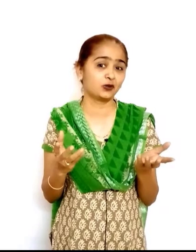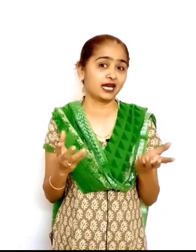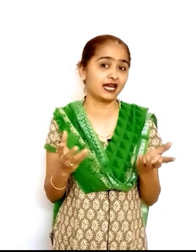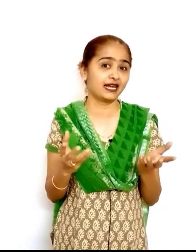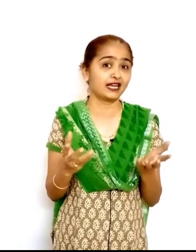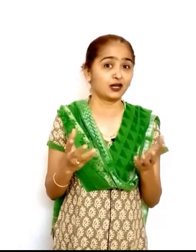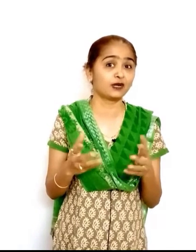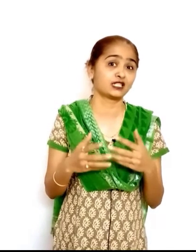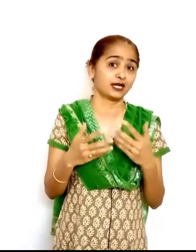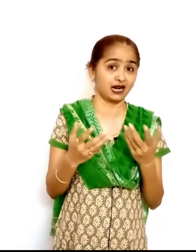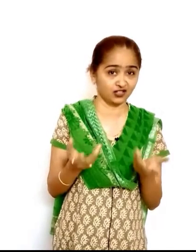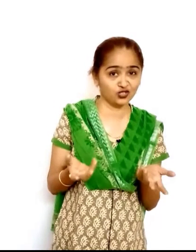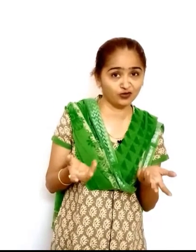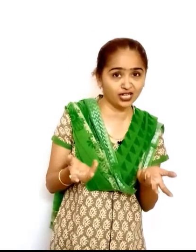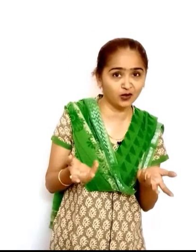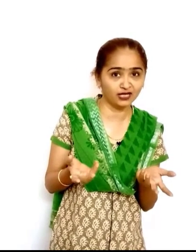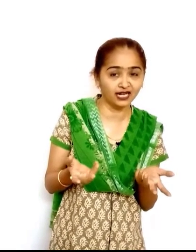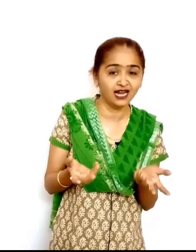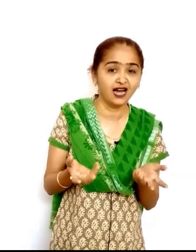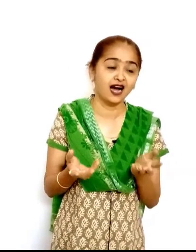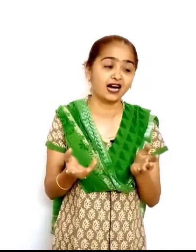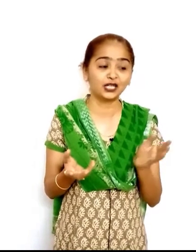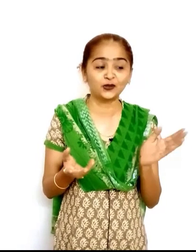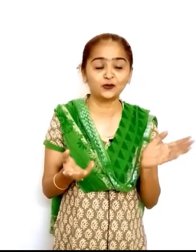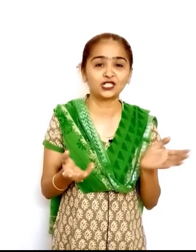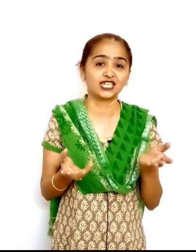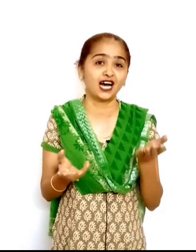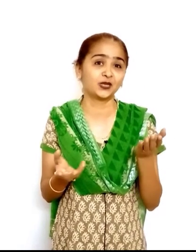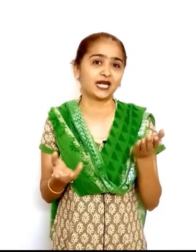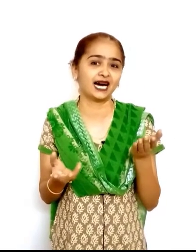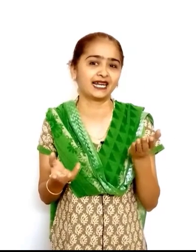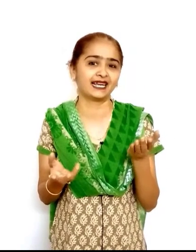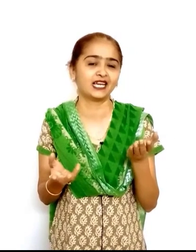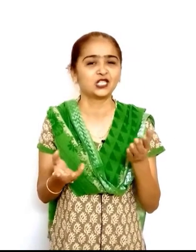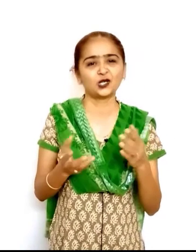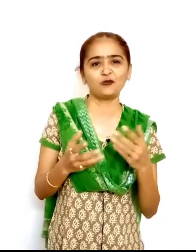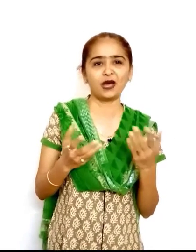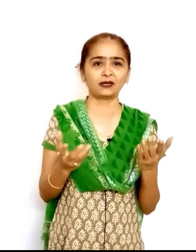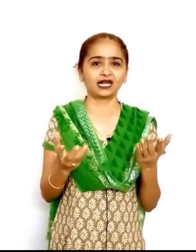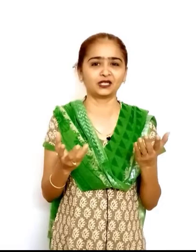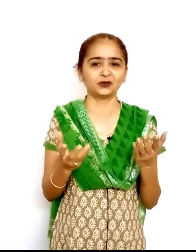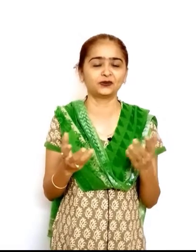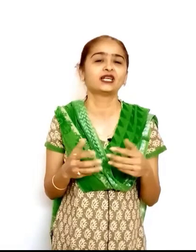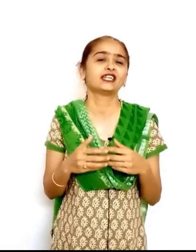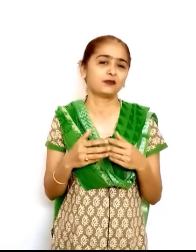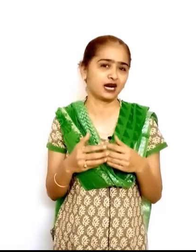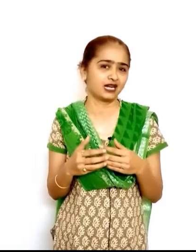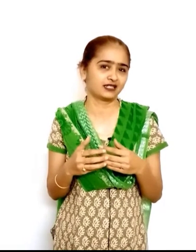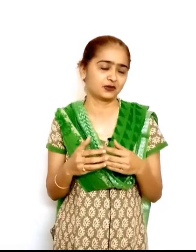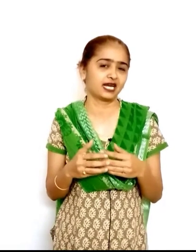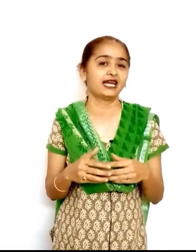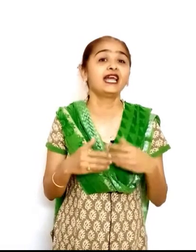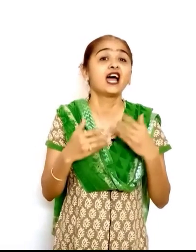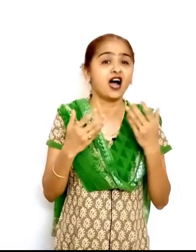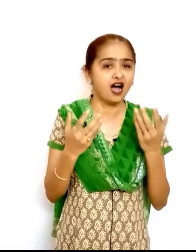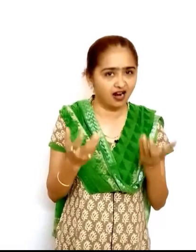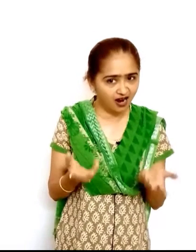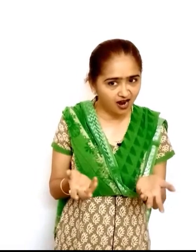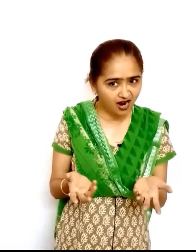होता है या नभ का समानार्थी शब्द क्या होता है? हाँ देखो बच्चे हाथ उठा रहे हैं। चलो मैं बताती हूँ। नभ का अर्थ होता है